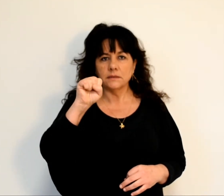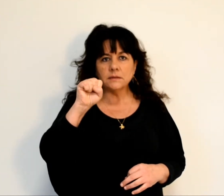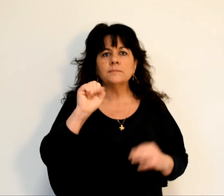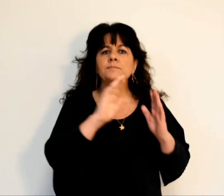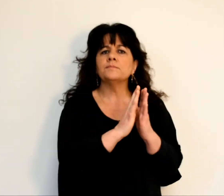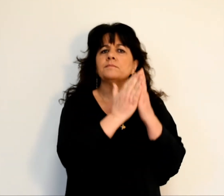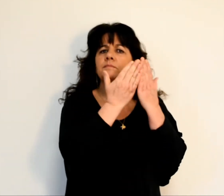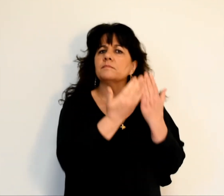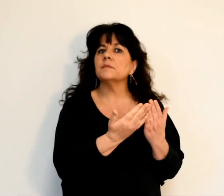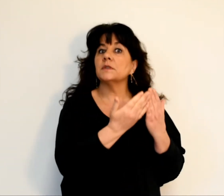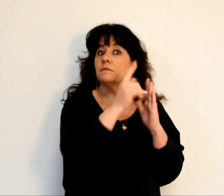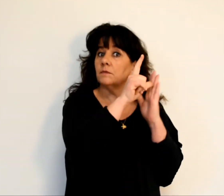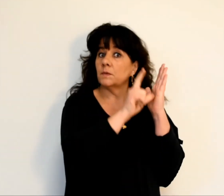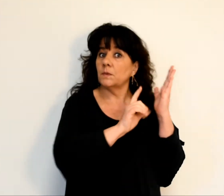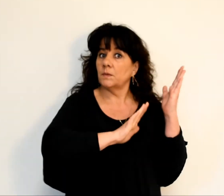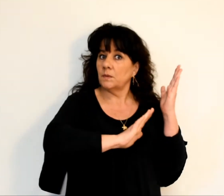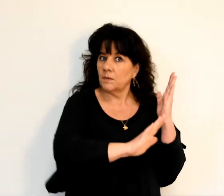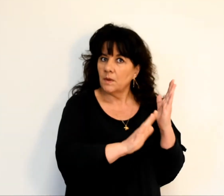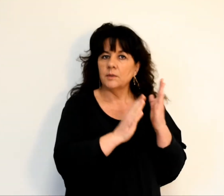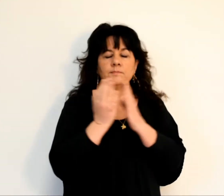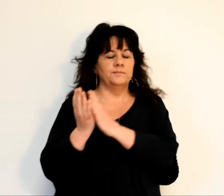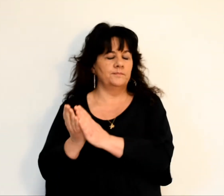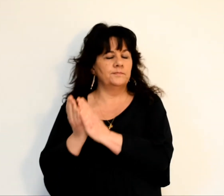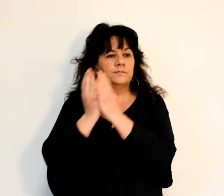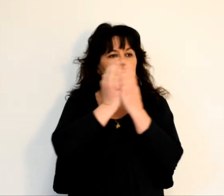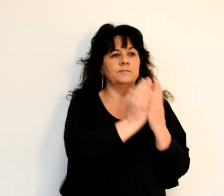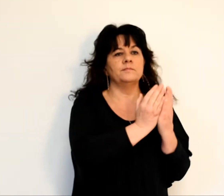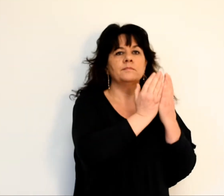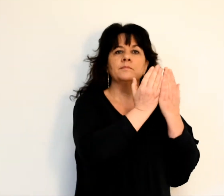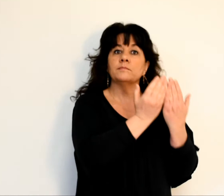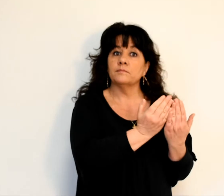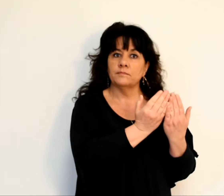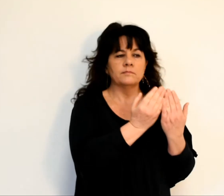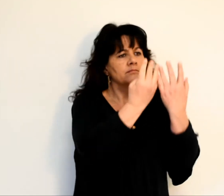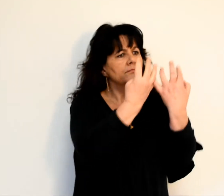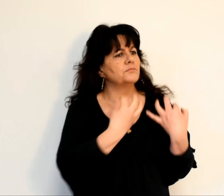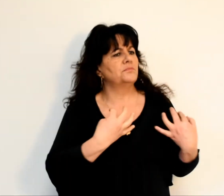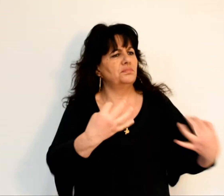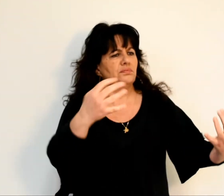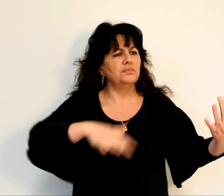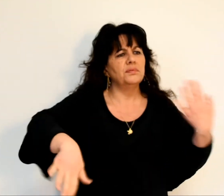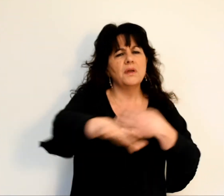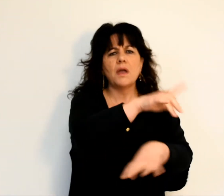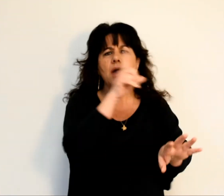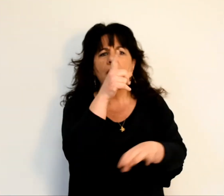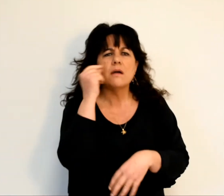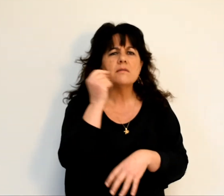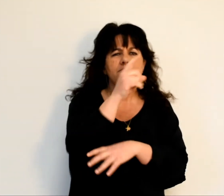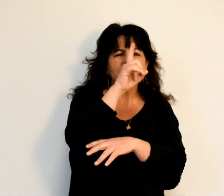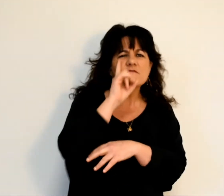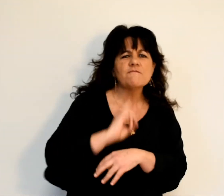l'assemblée, composée des hommes, des femmes et de tous les enfants en âge de comprendre.